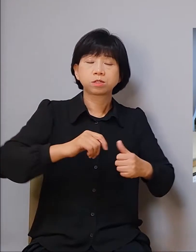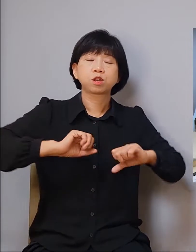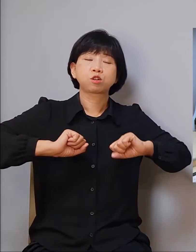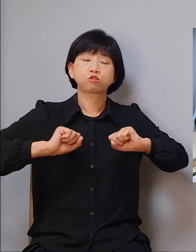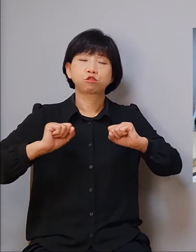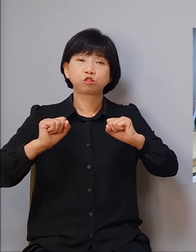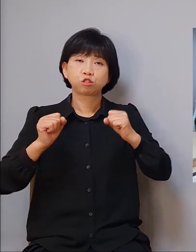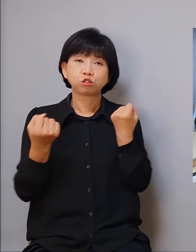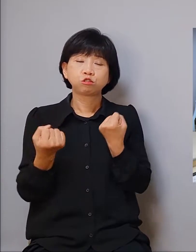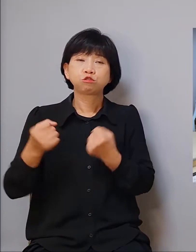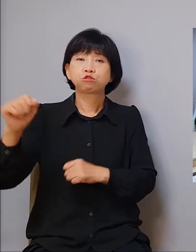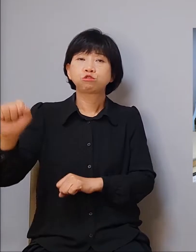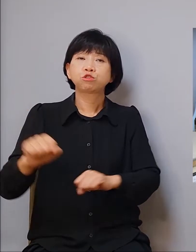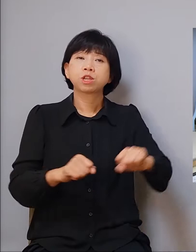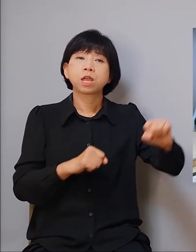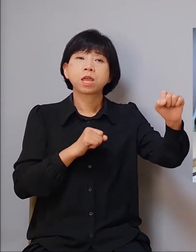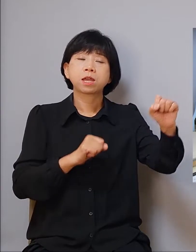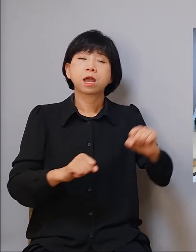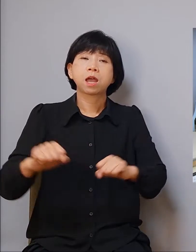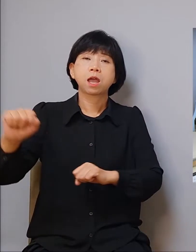그 영혼을